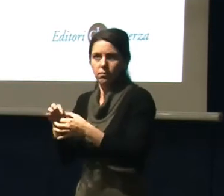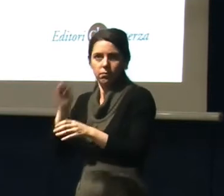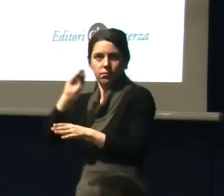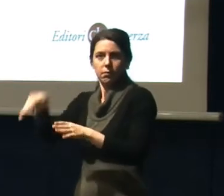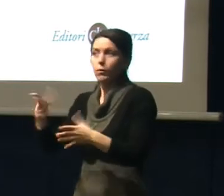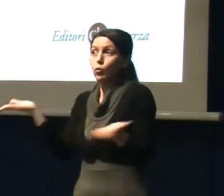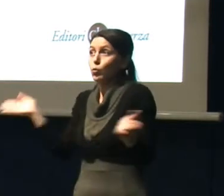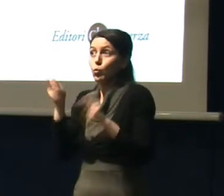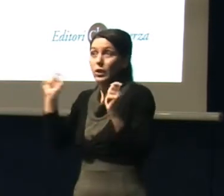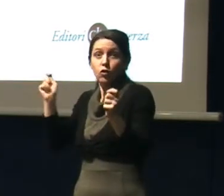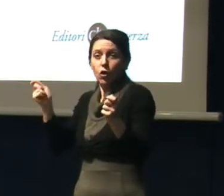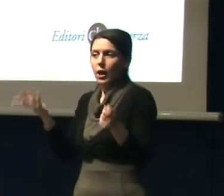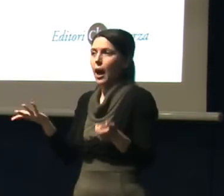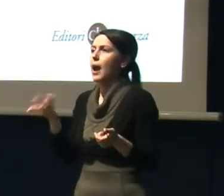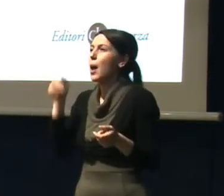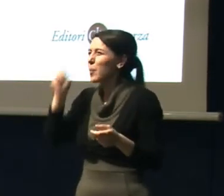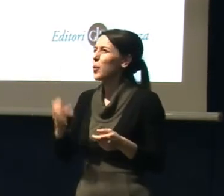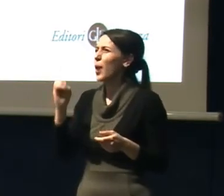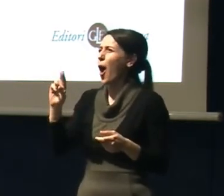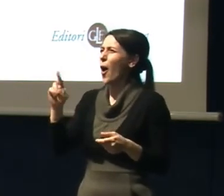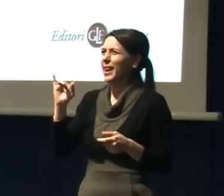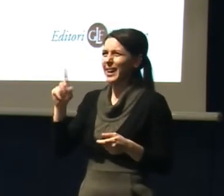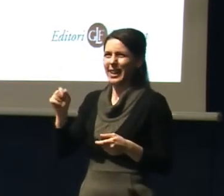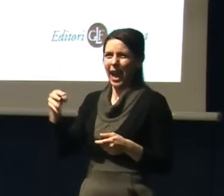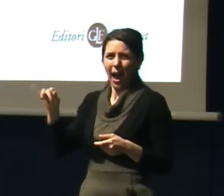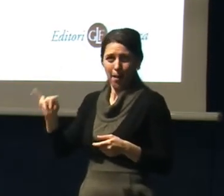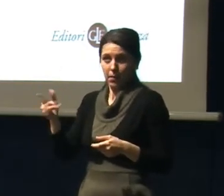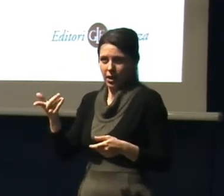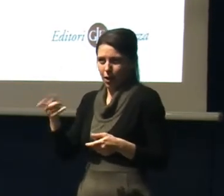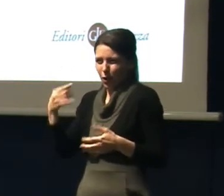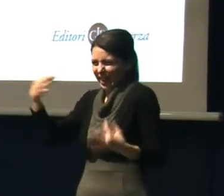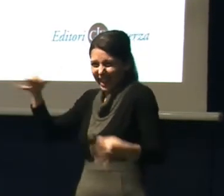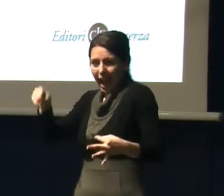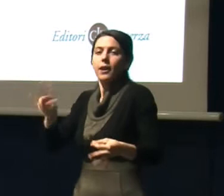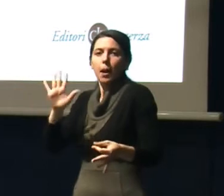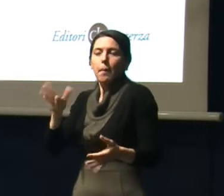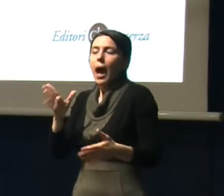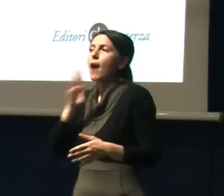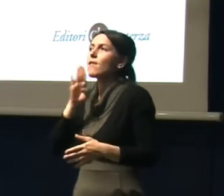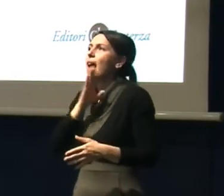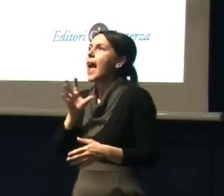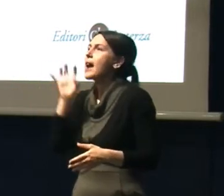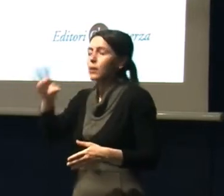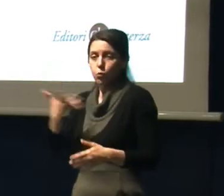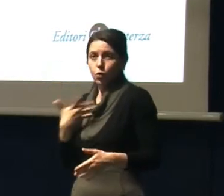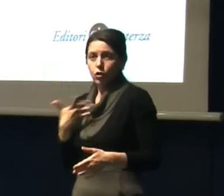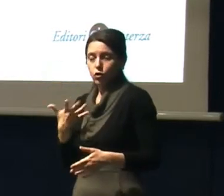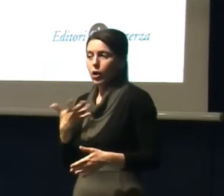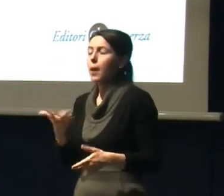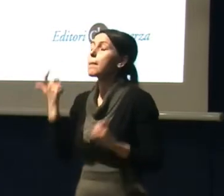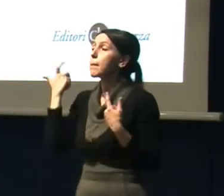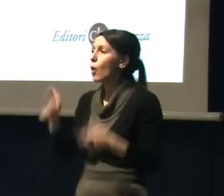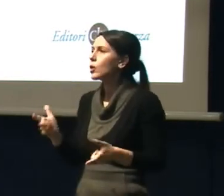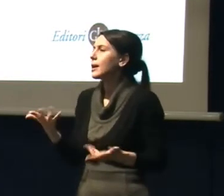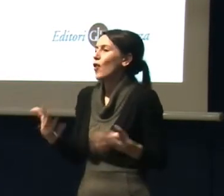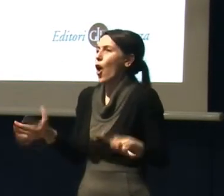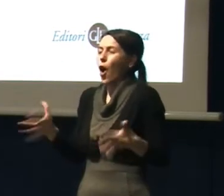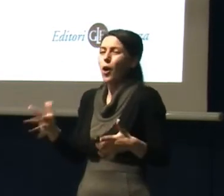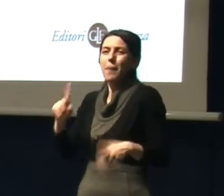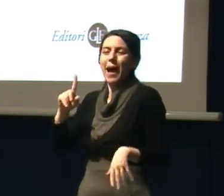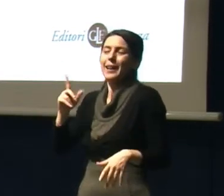esserci persino origami che è di carta a una pagina facebook per perché ormai